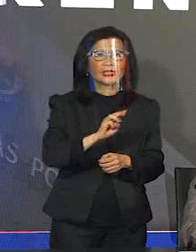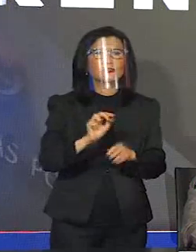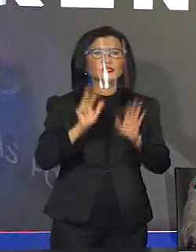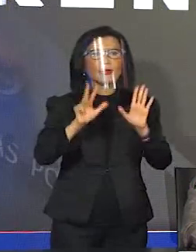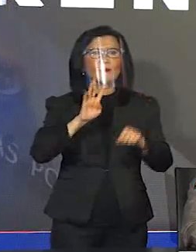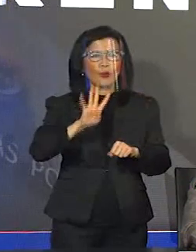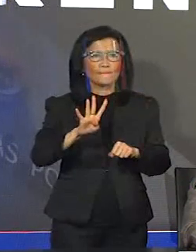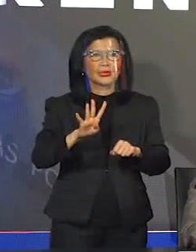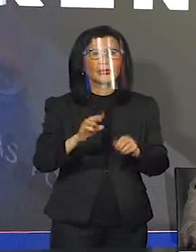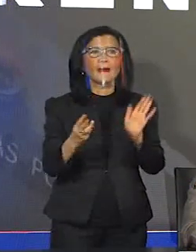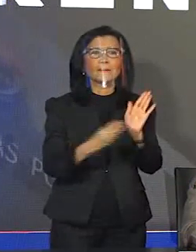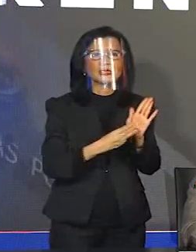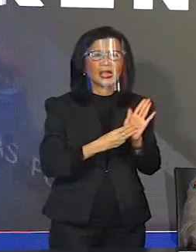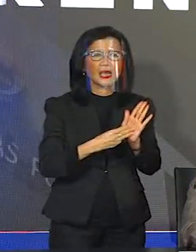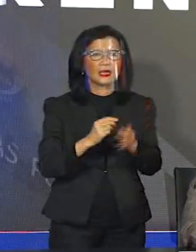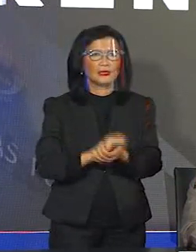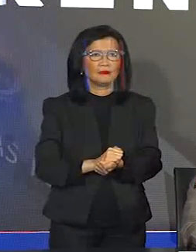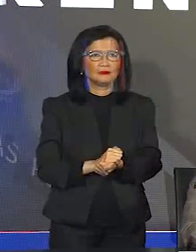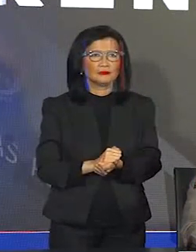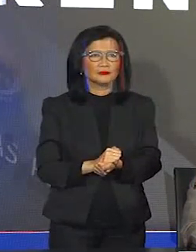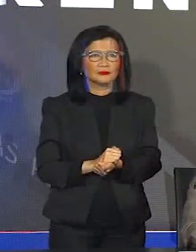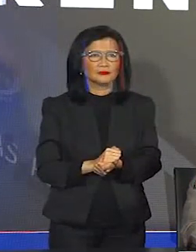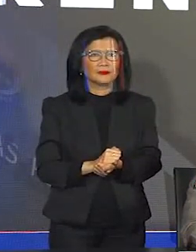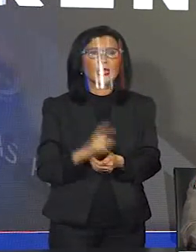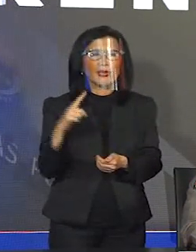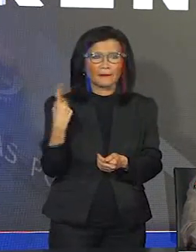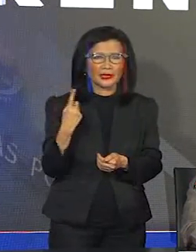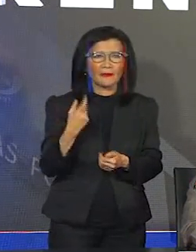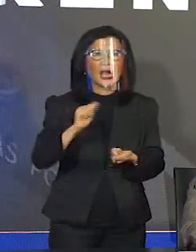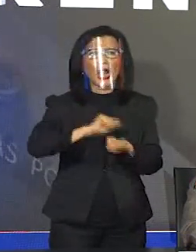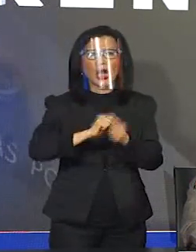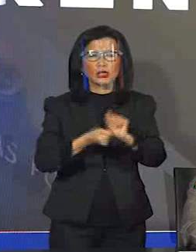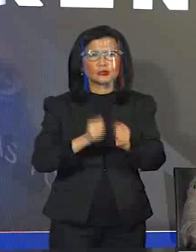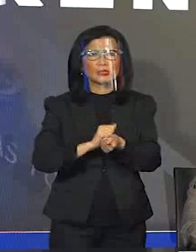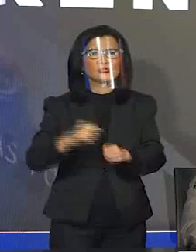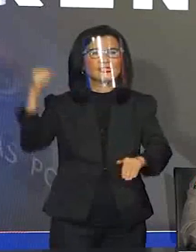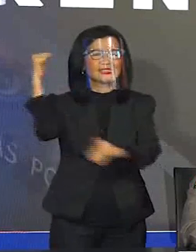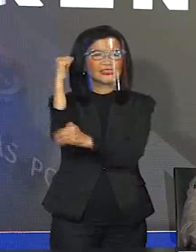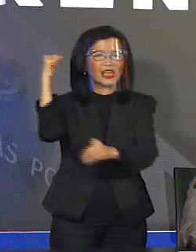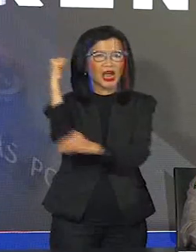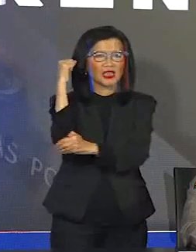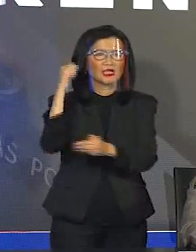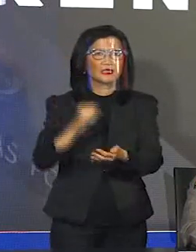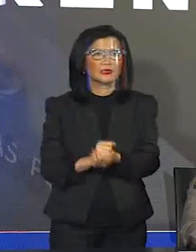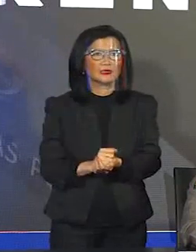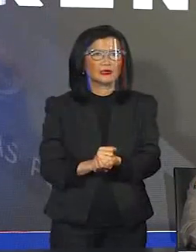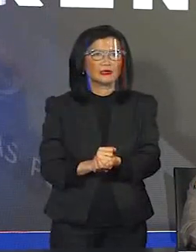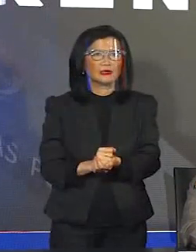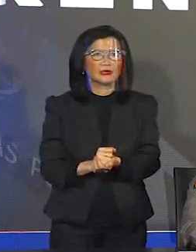394 kejadian. Dengan rincian, yang pertama, kasus-kasus kejahatan